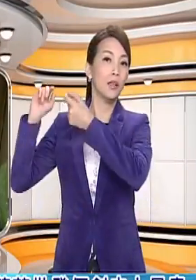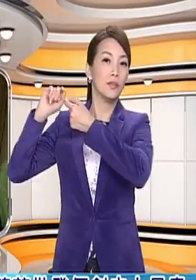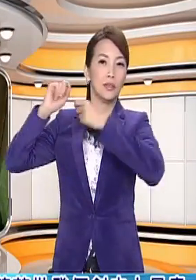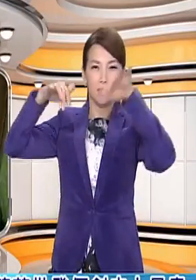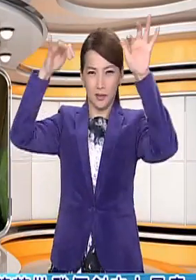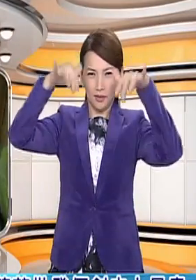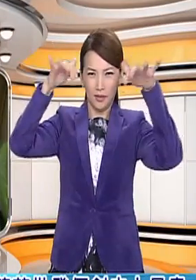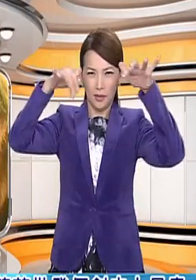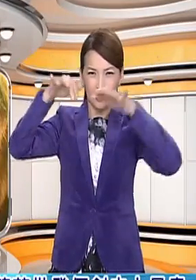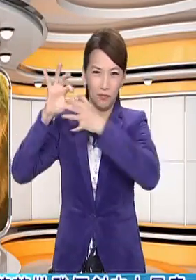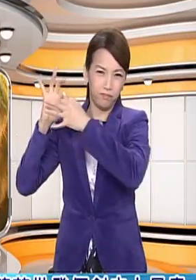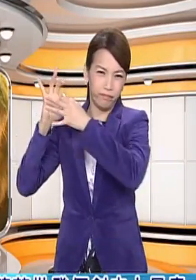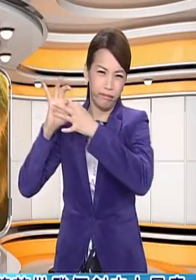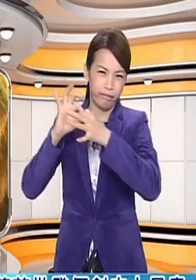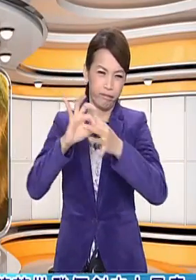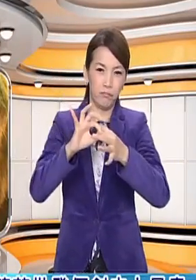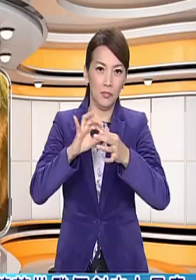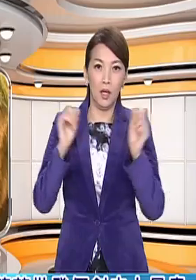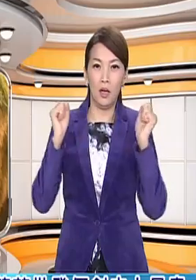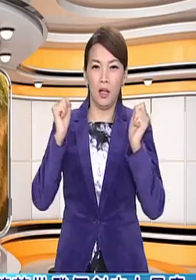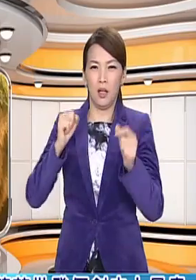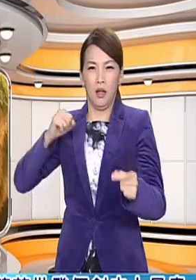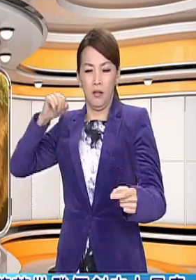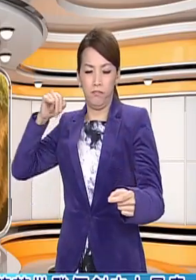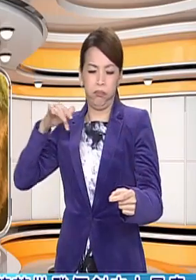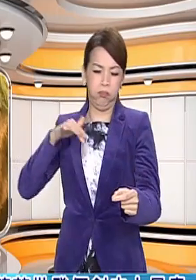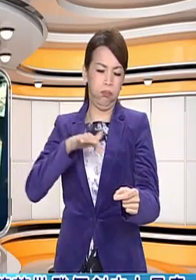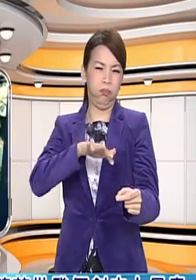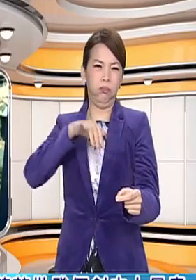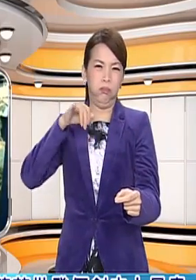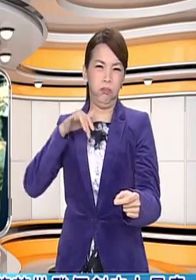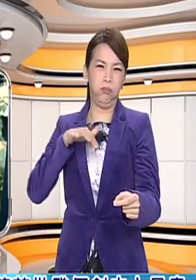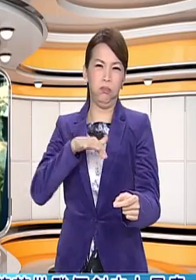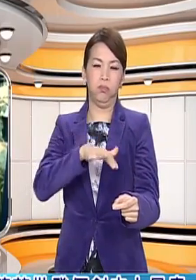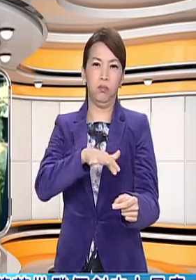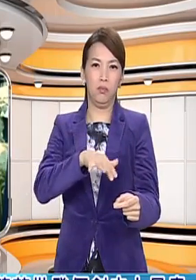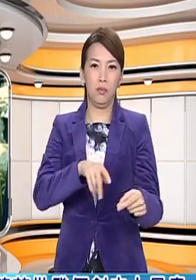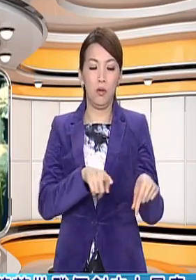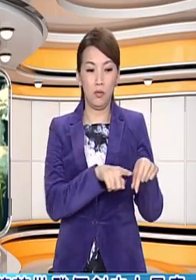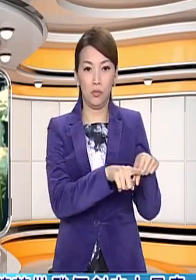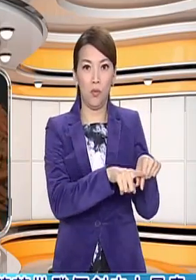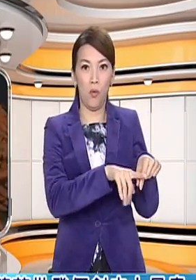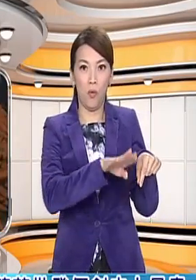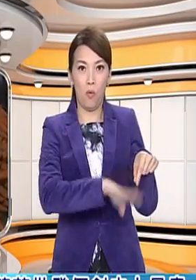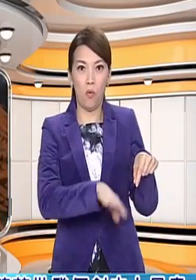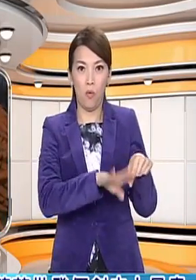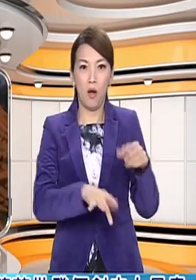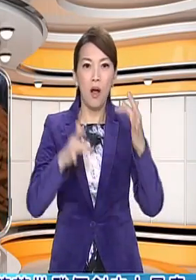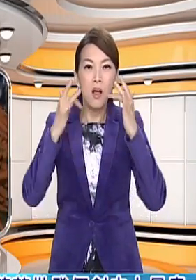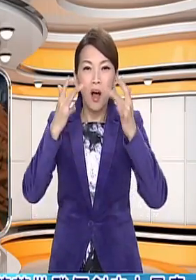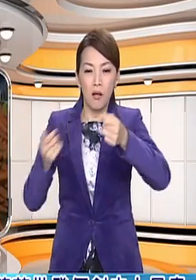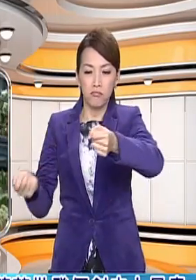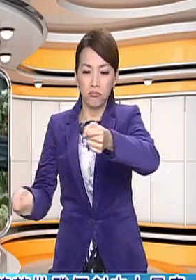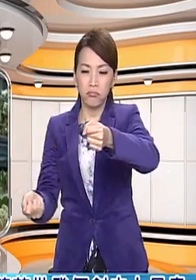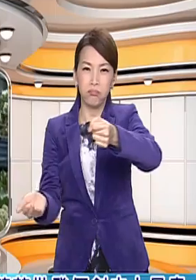连日来的降雨，再加上日前寒害的影响，中南部蔬菜产地产量锐